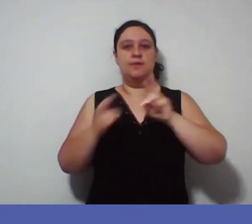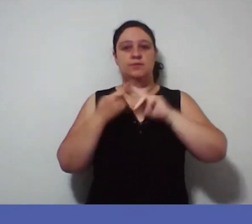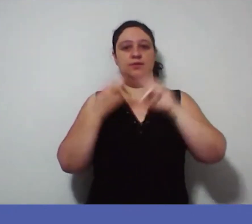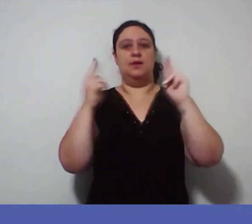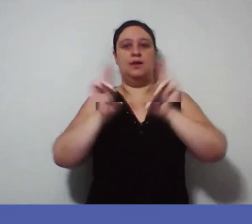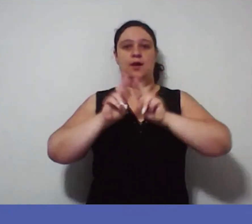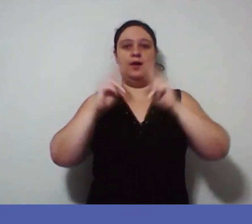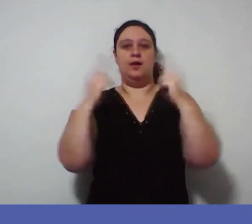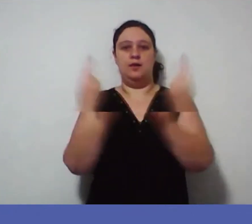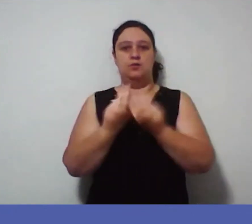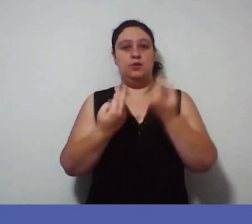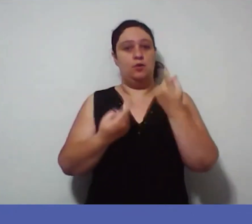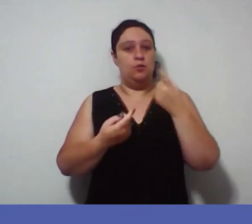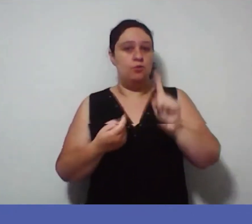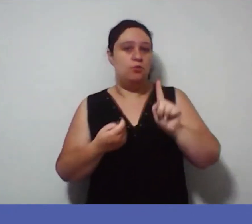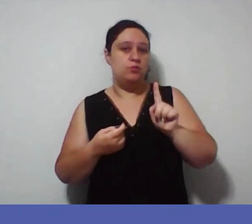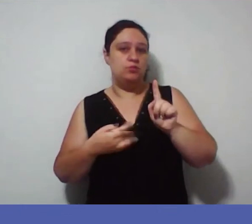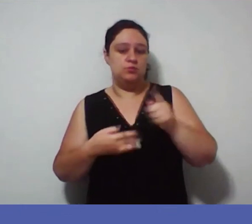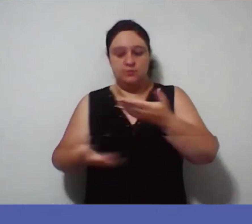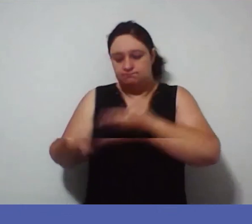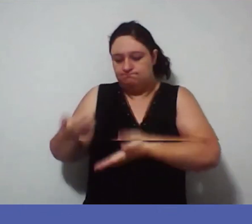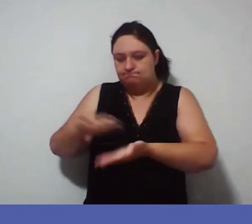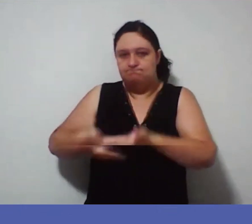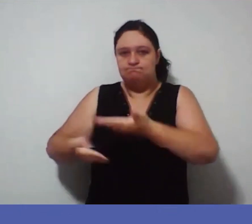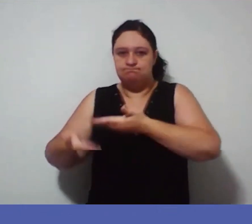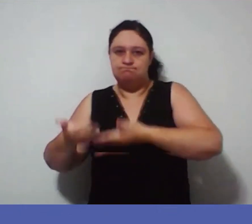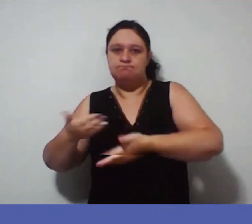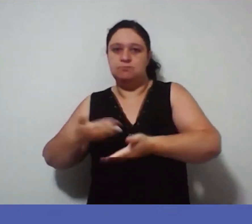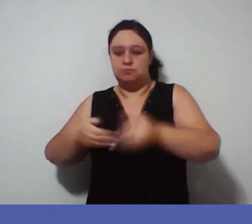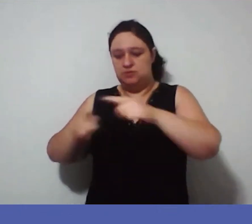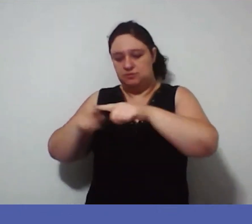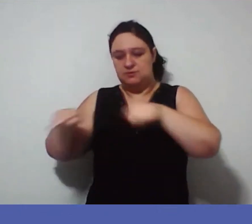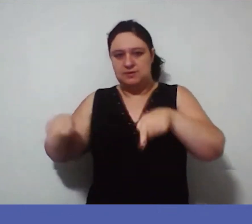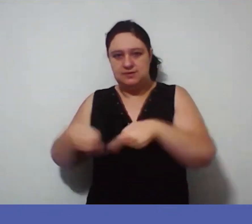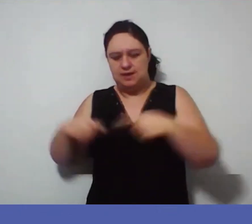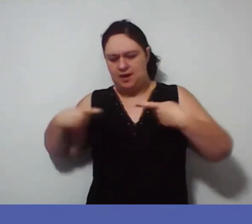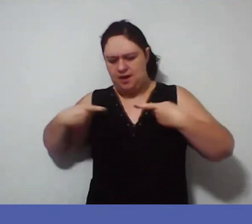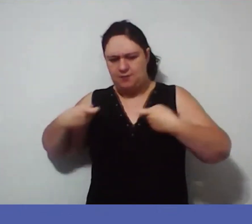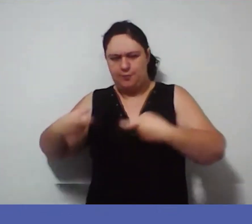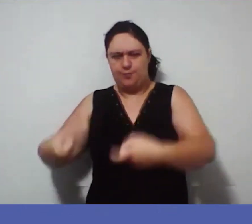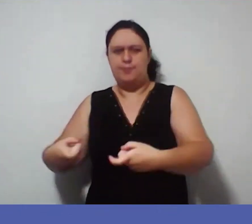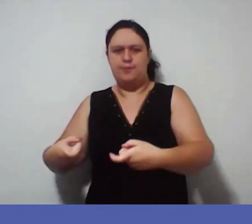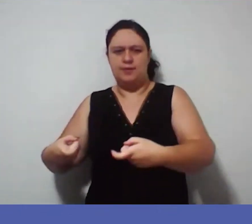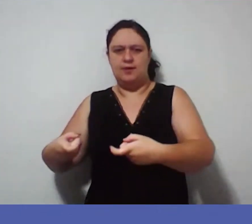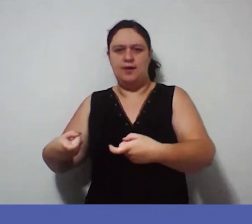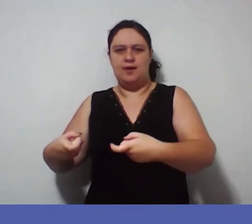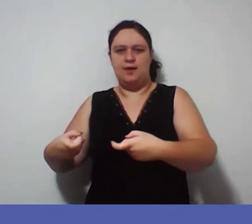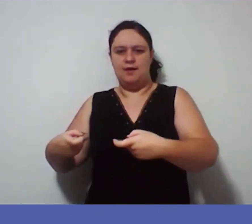comunhão na sala de guerra, na sala dos generais.